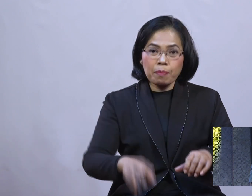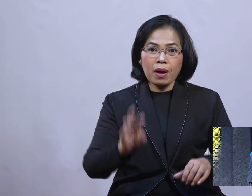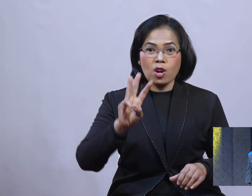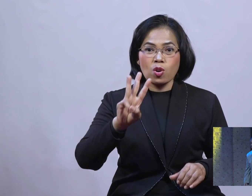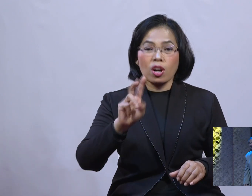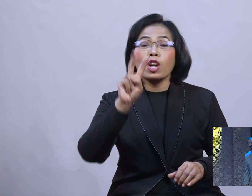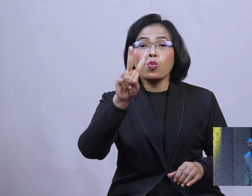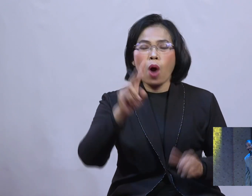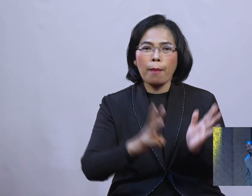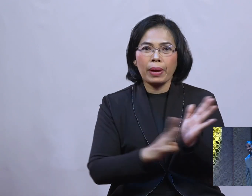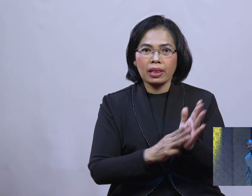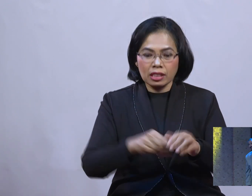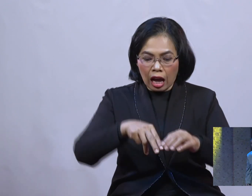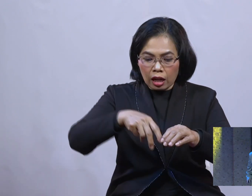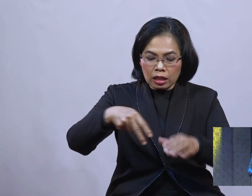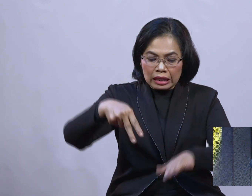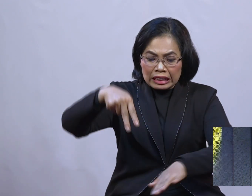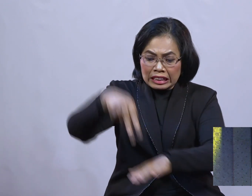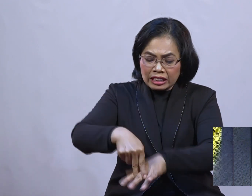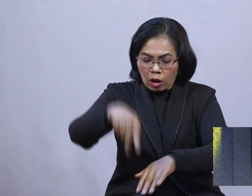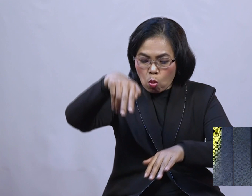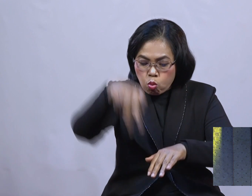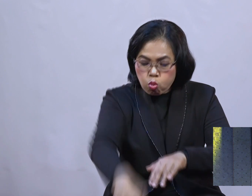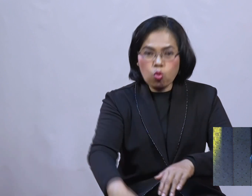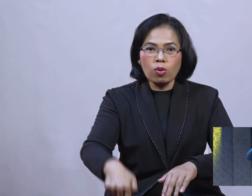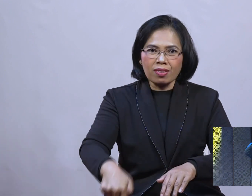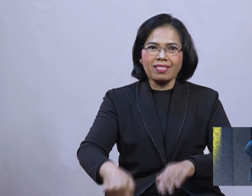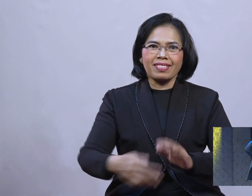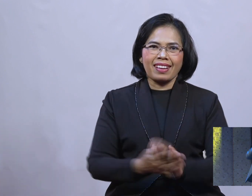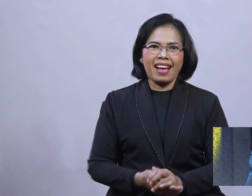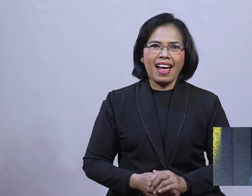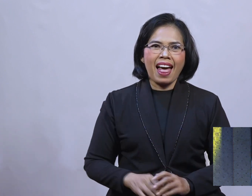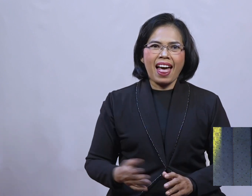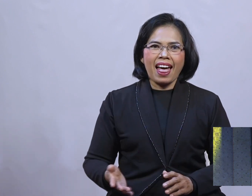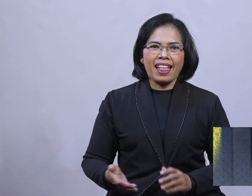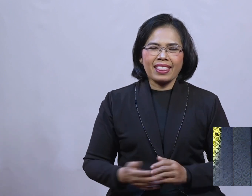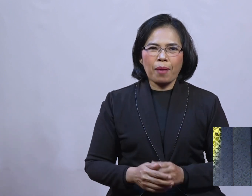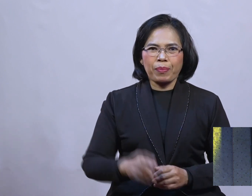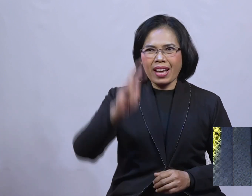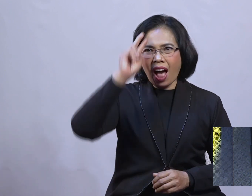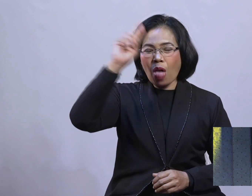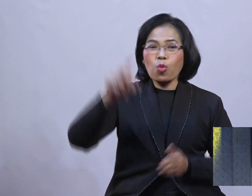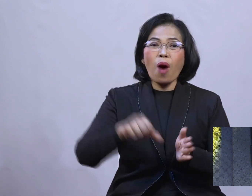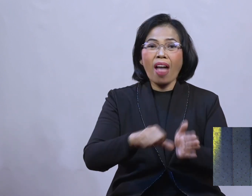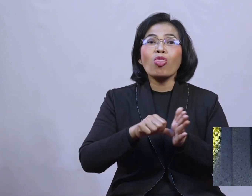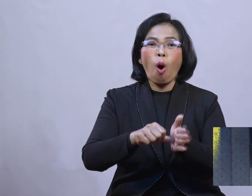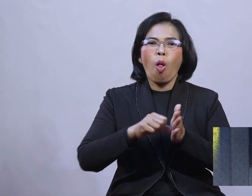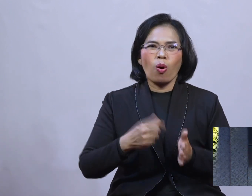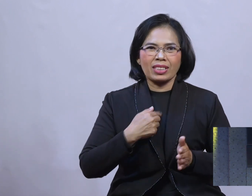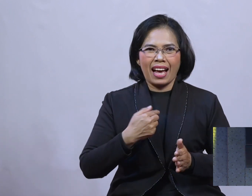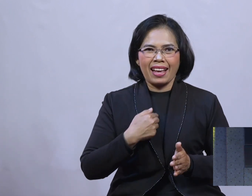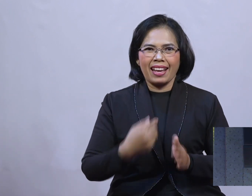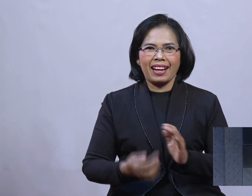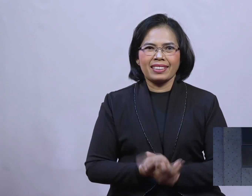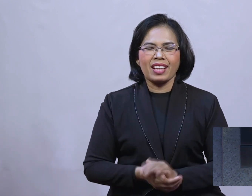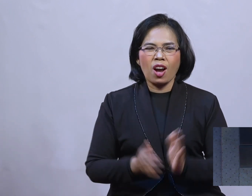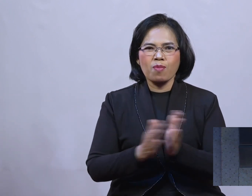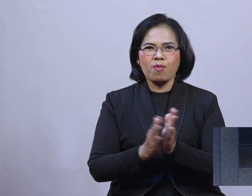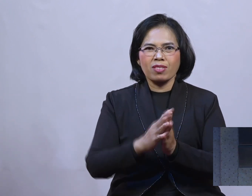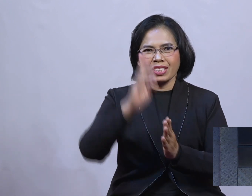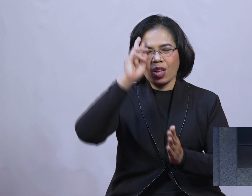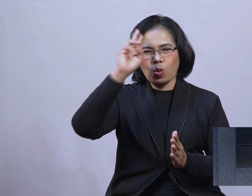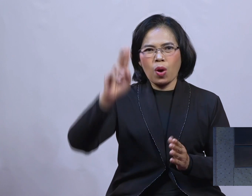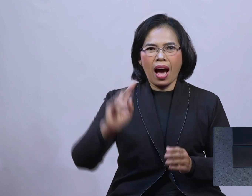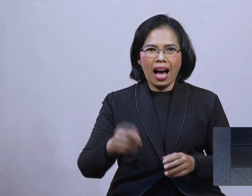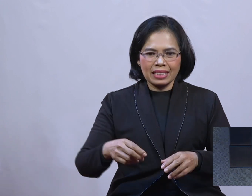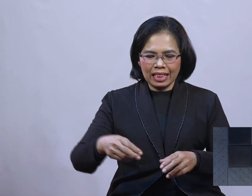karena sehingga klekeh Um Tuhan jaga kalau enggak belas jatuh dua meter saudara tapi puji tuhan